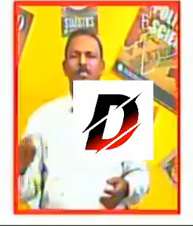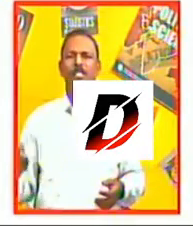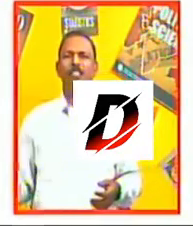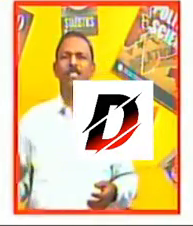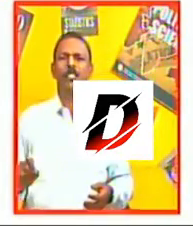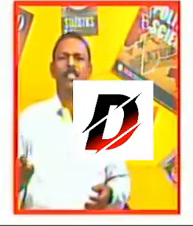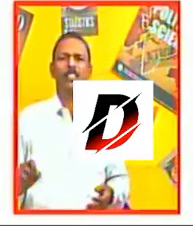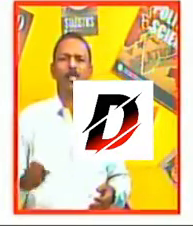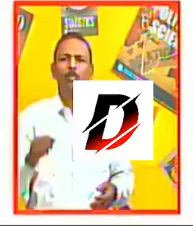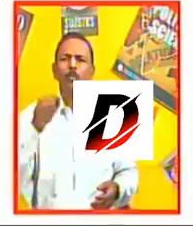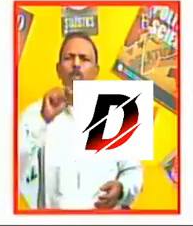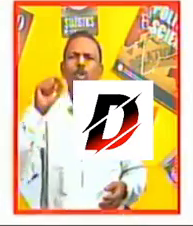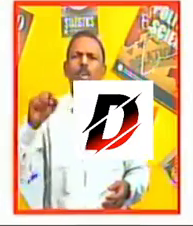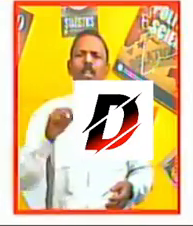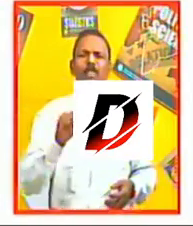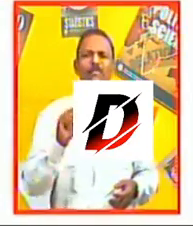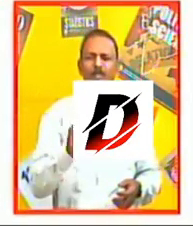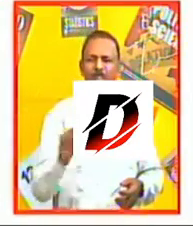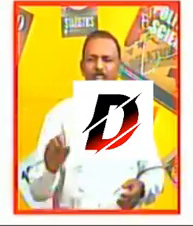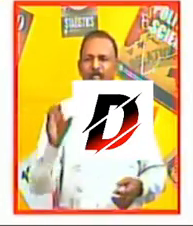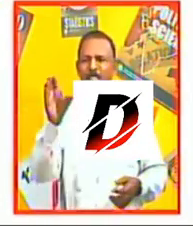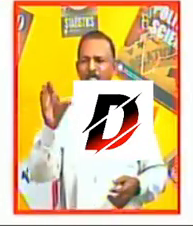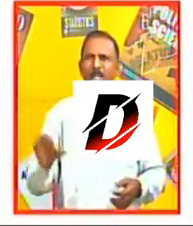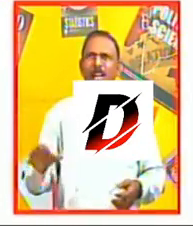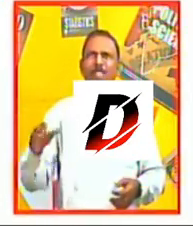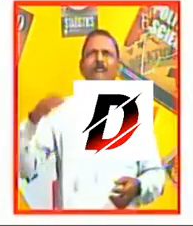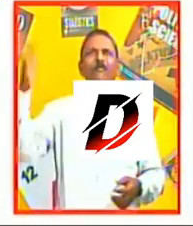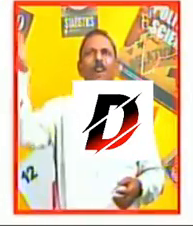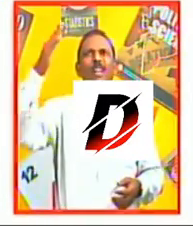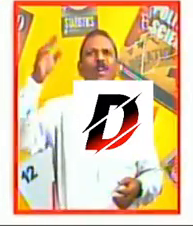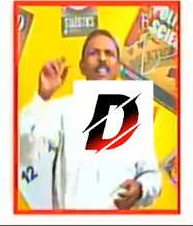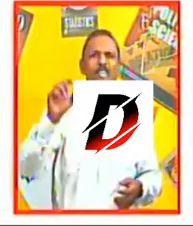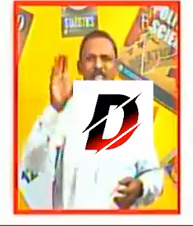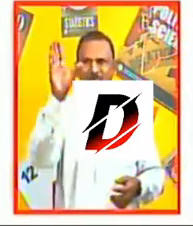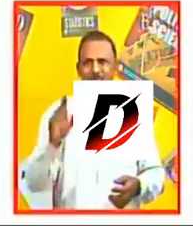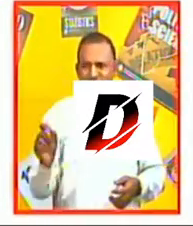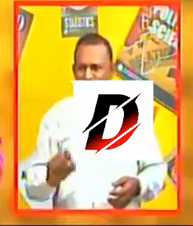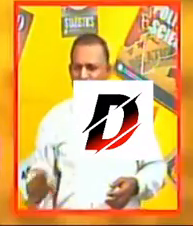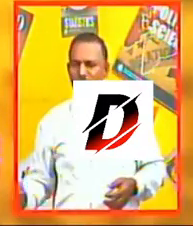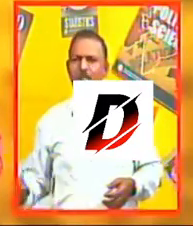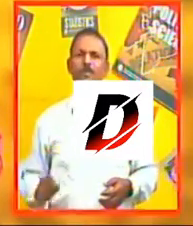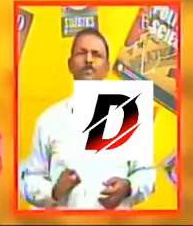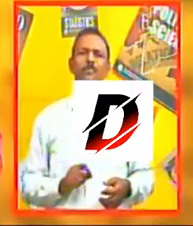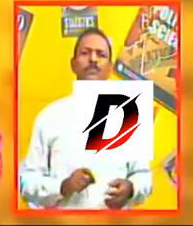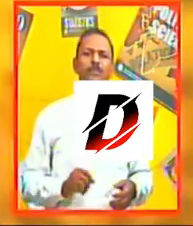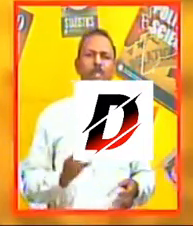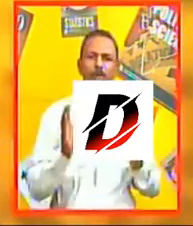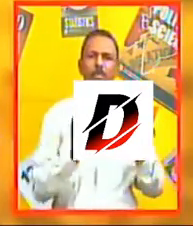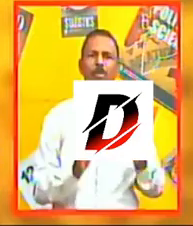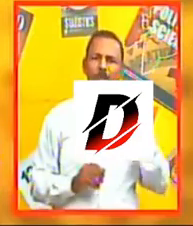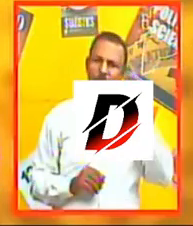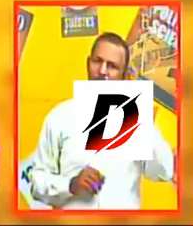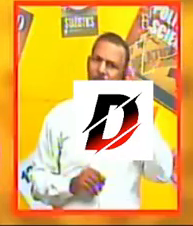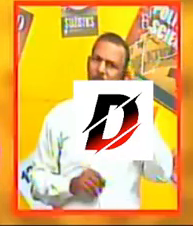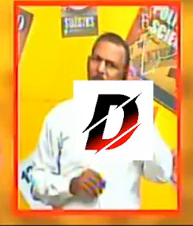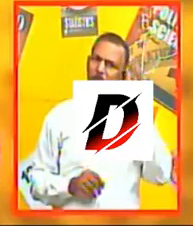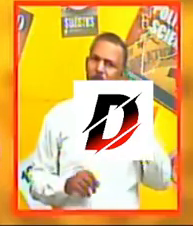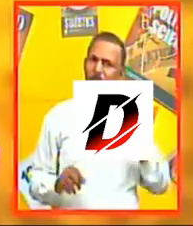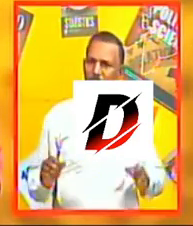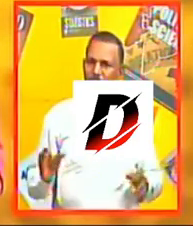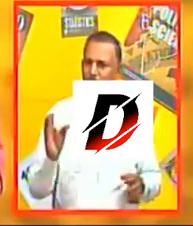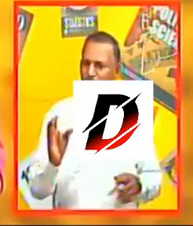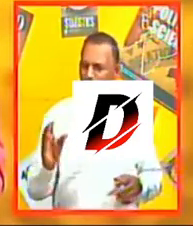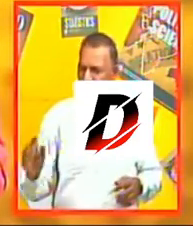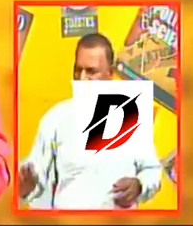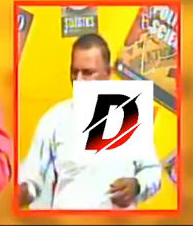சேகரிக்கின்ற புள்ளி விவரங்களை நாம் வானிலை என்று குறிப்பிட்டு கூறுகிறோம். இது பொருள். இப்போ